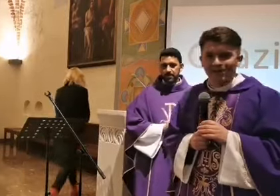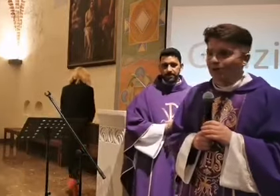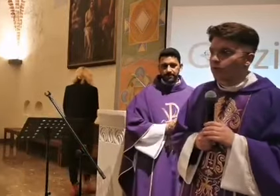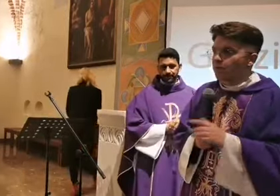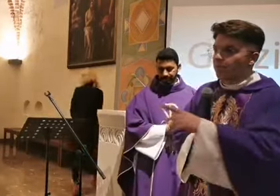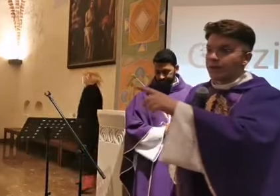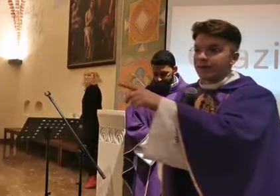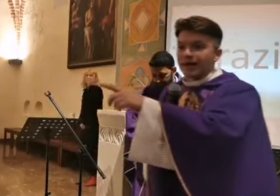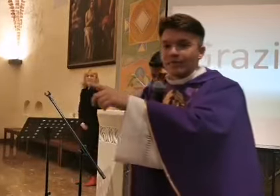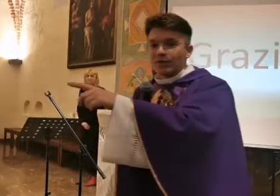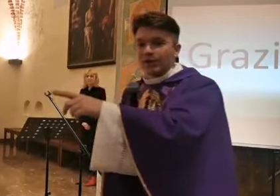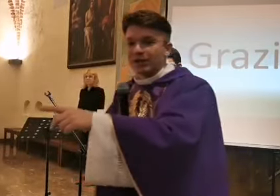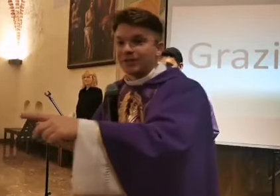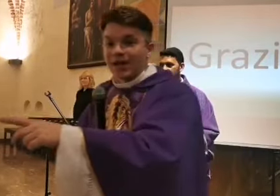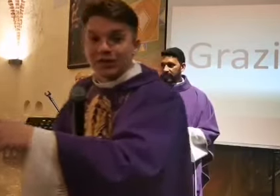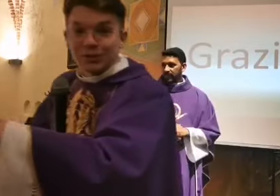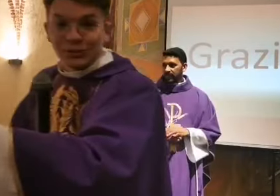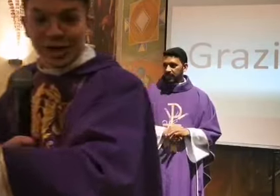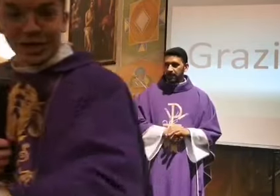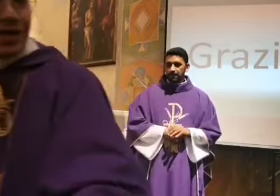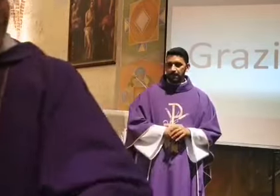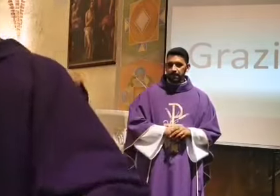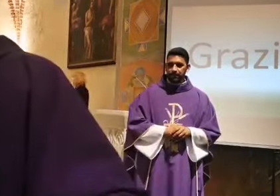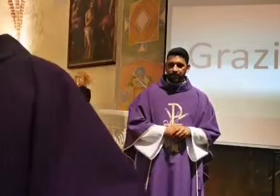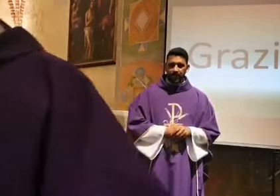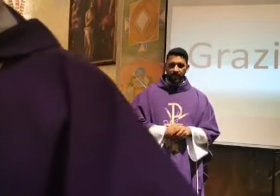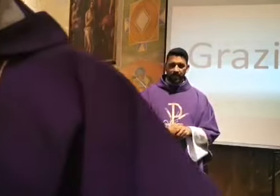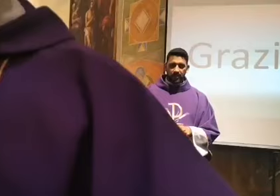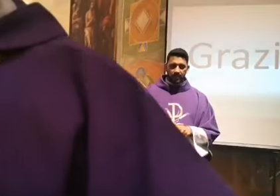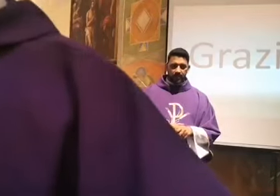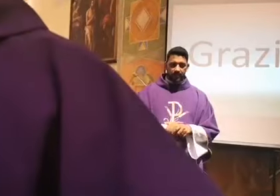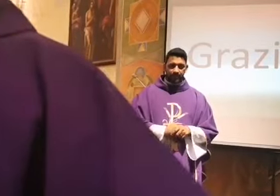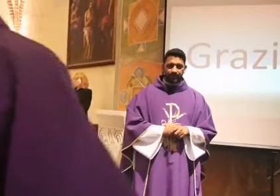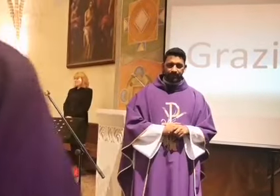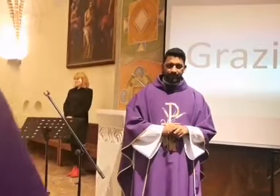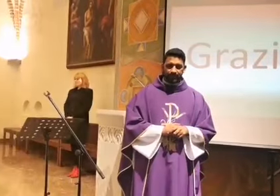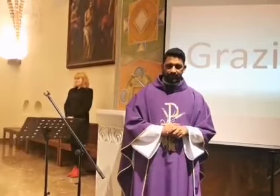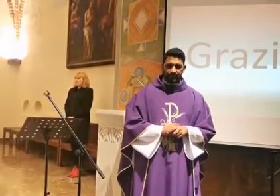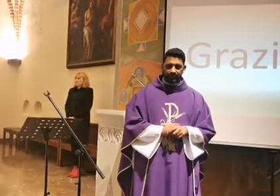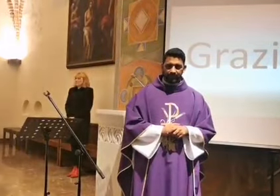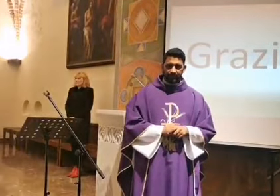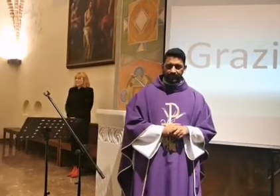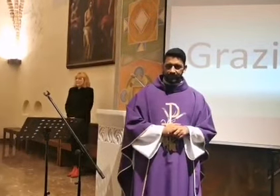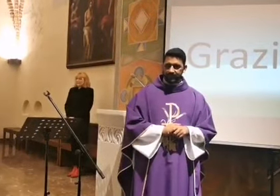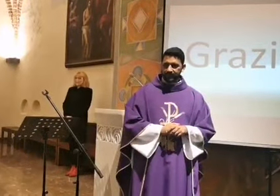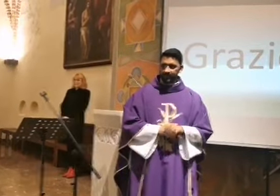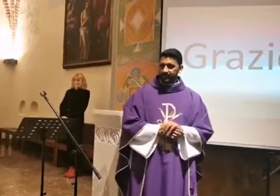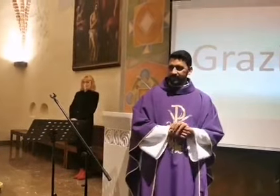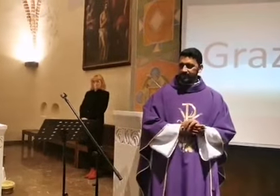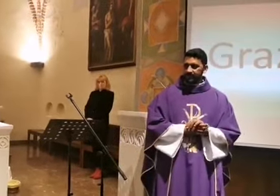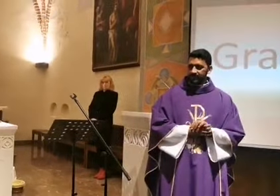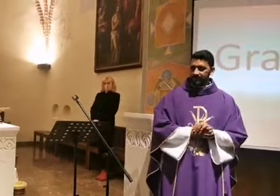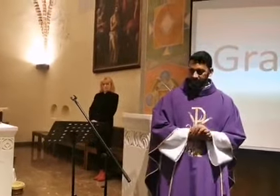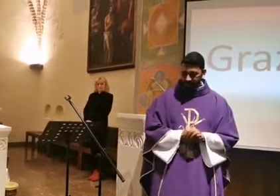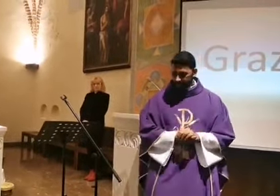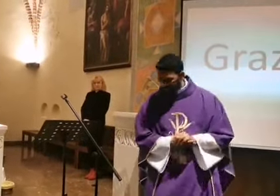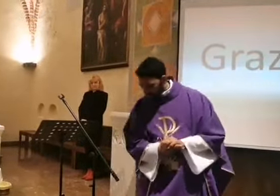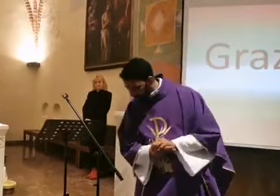Poświęcimy, chodź tam ją. Tam do tej świecy dużej. Do tej dużej świecy. Chodź